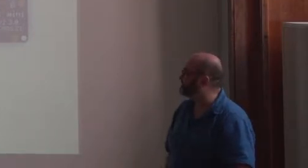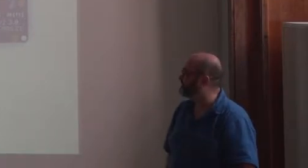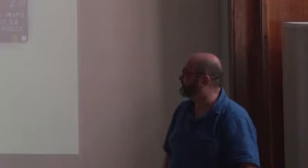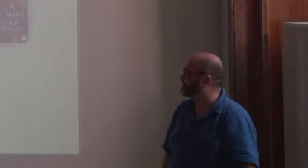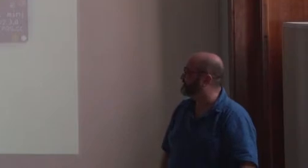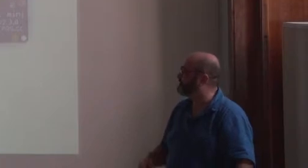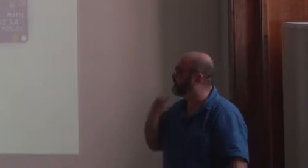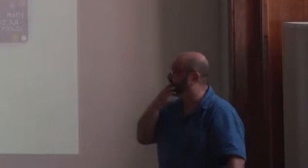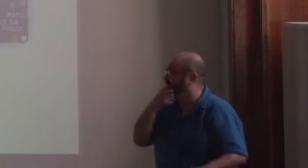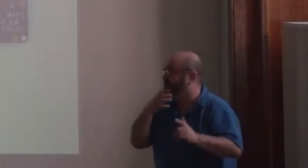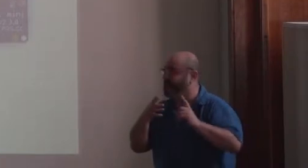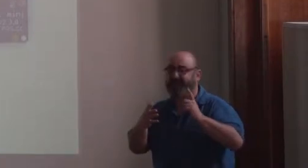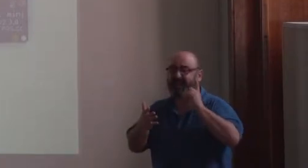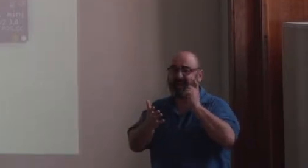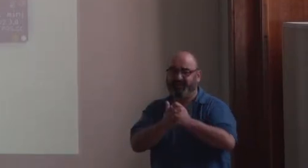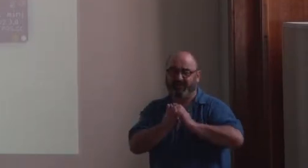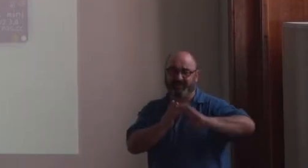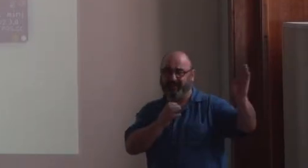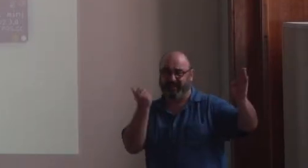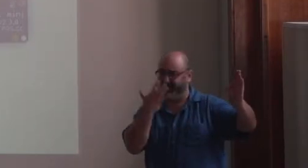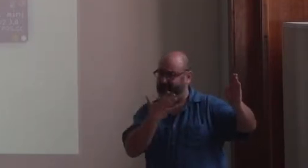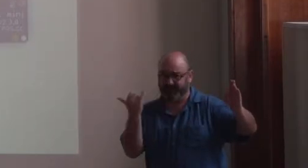Si vous achetez des trucs, n'achetez pas directement aux USA.